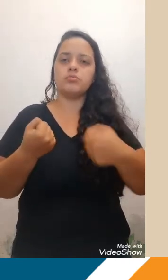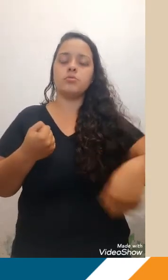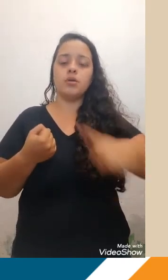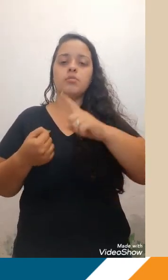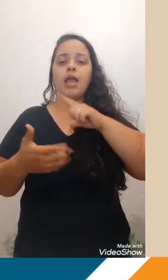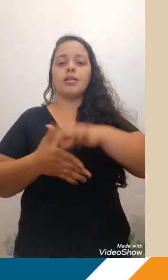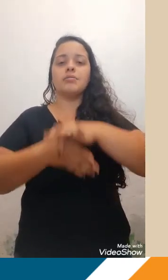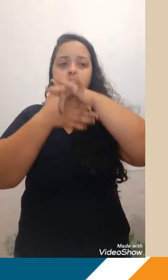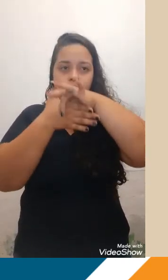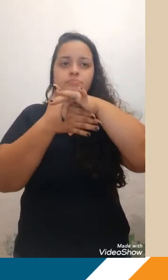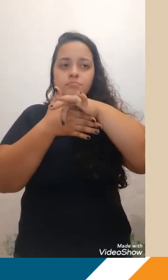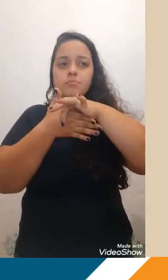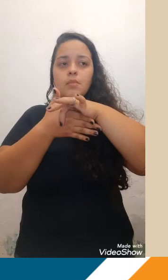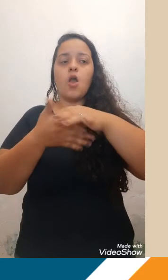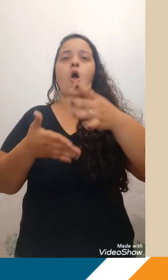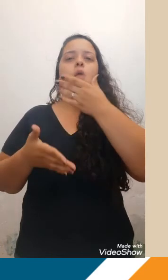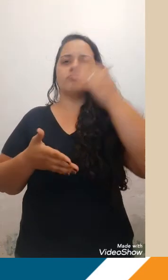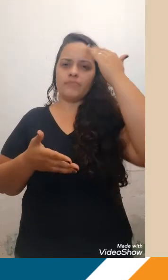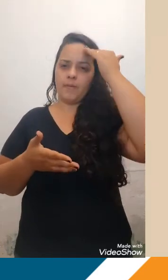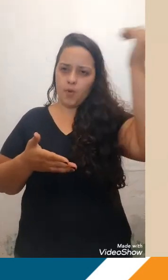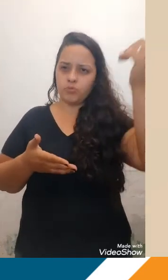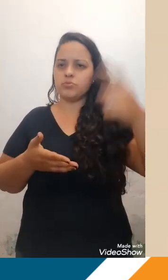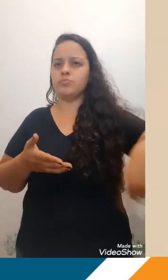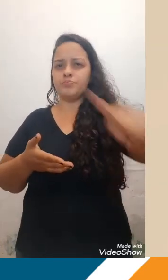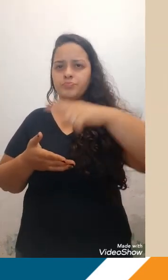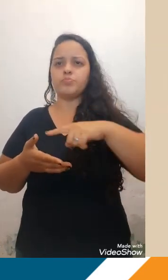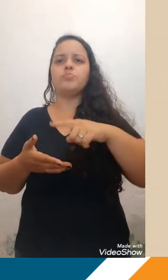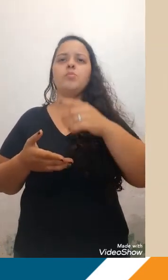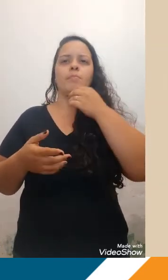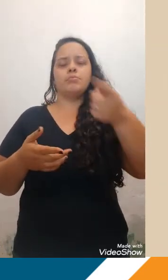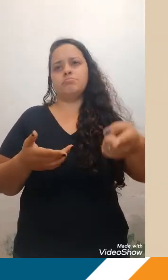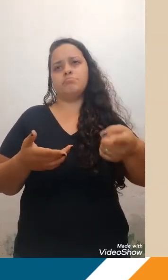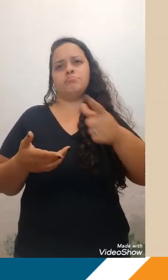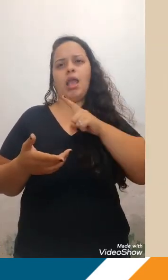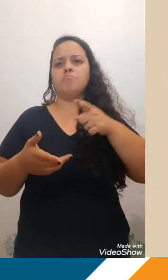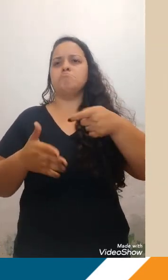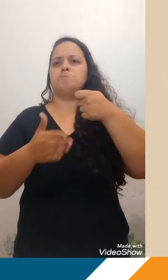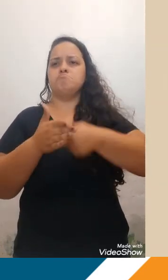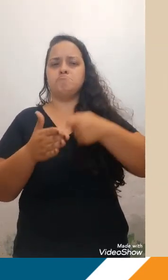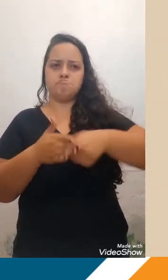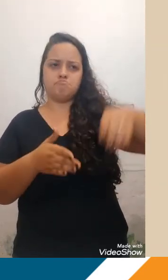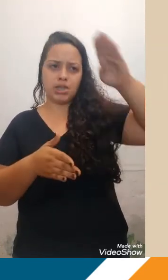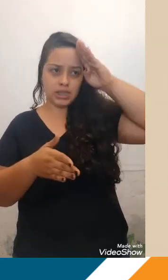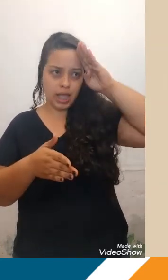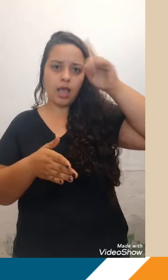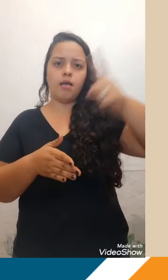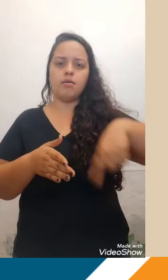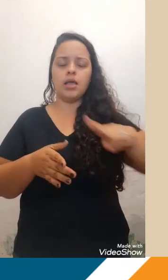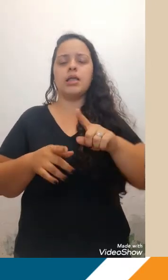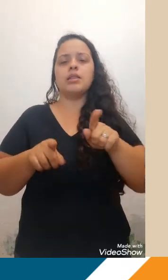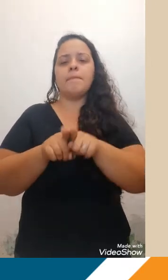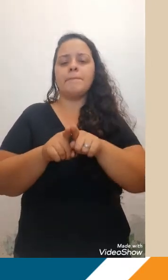surgiu a liderança de Toussaint Louverture, uma importante liderança política e militar que chegou a dominar